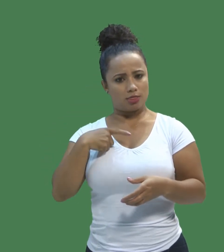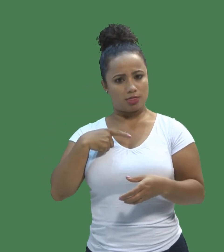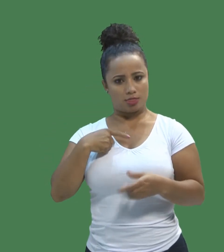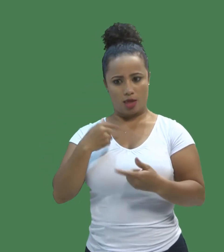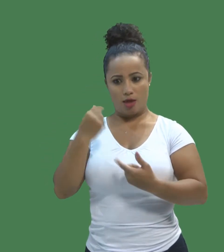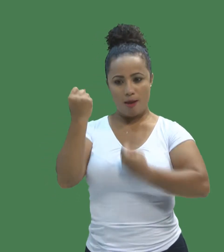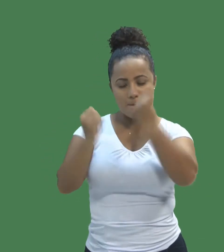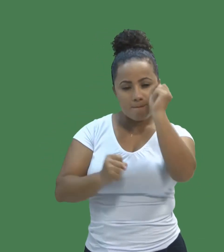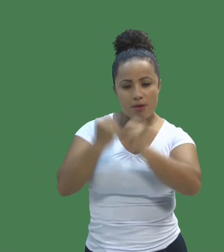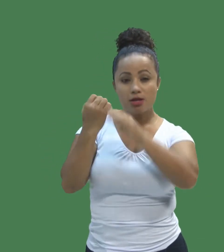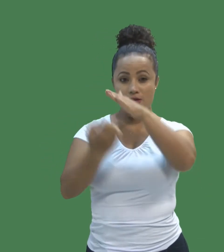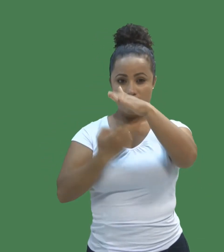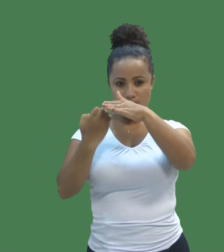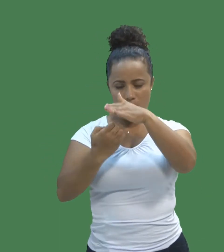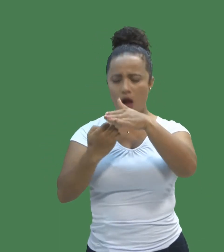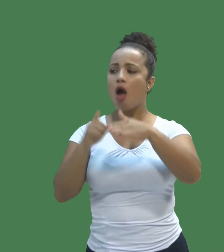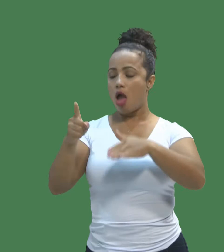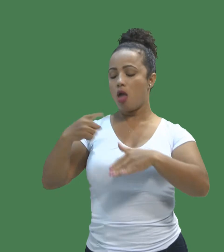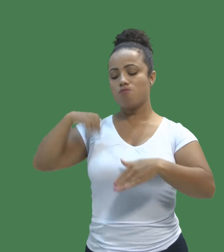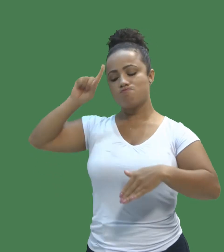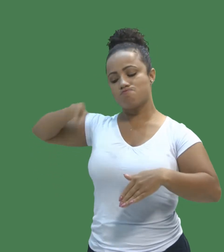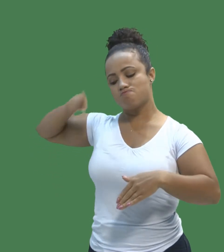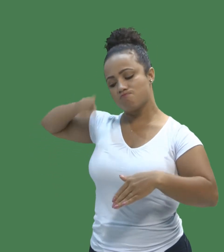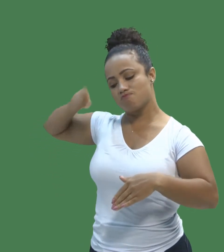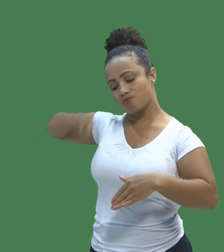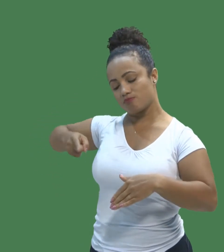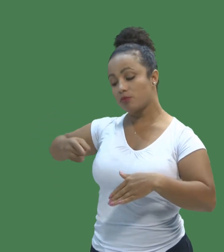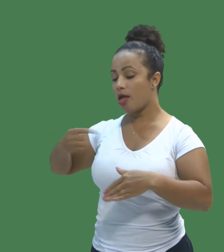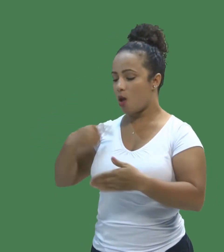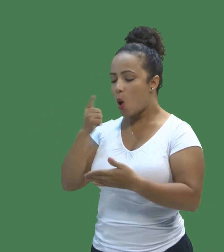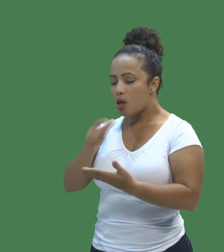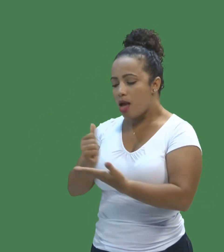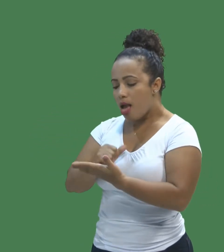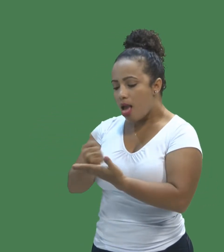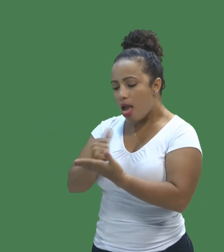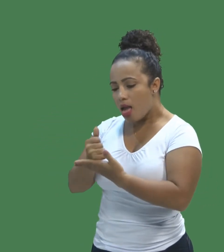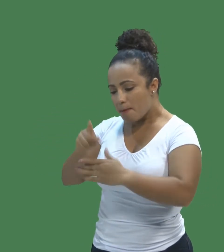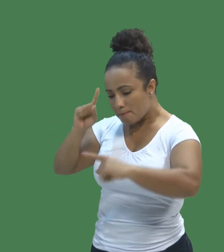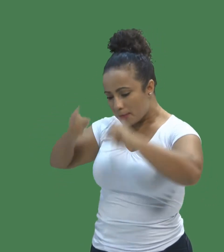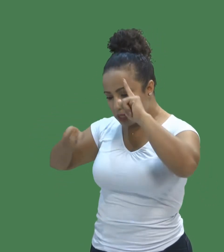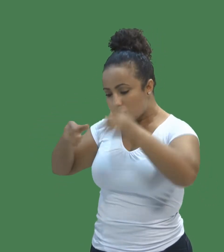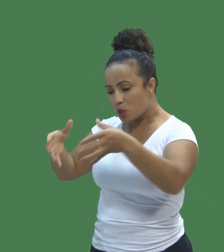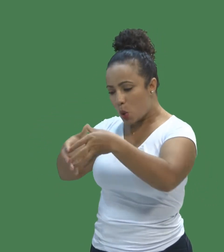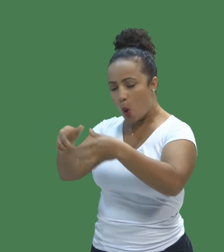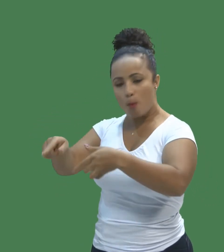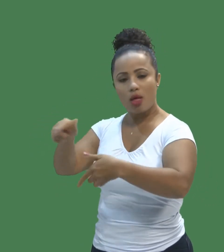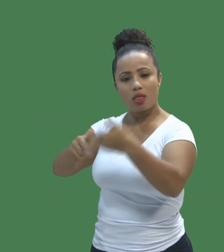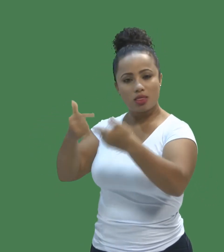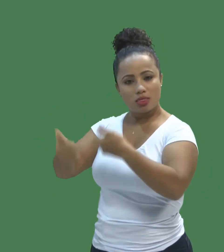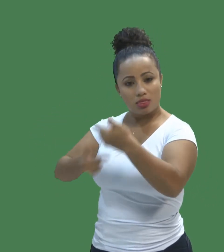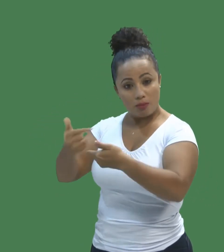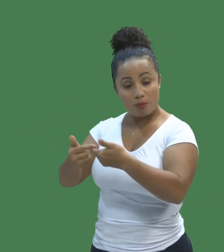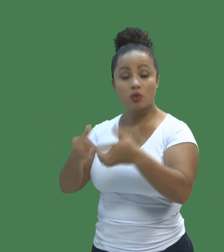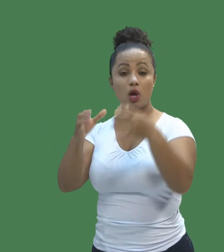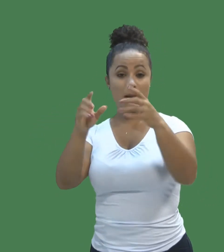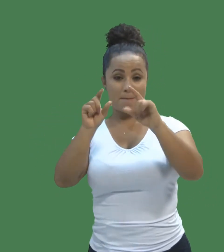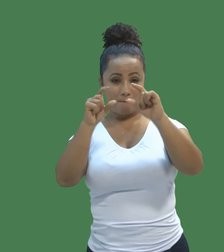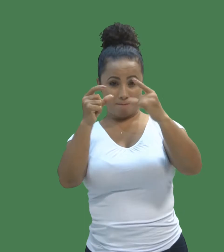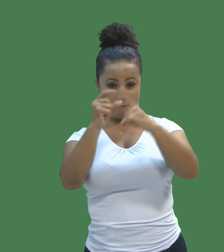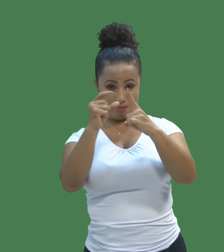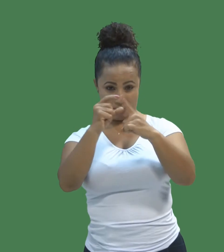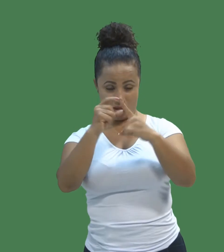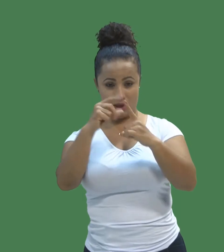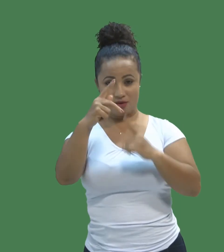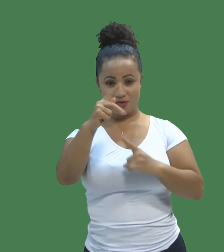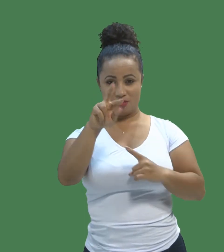classe dominante, utilizando a ideologia para manipular os proletários. O termo